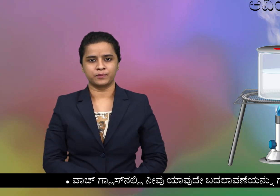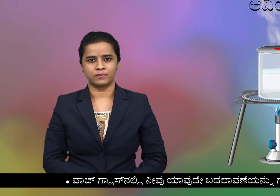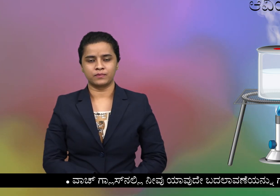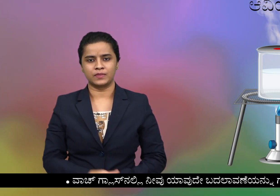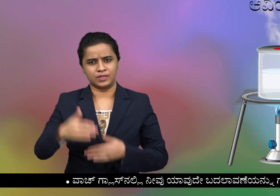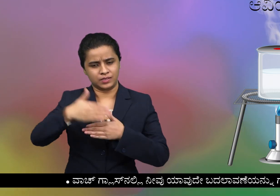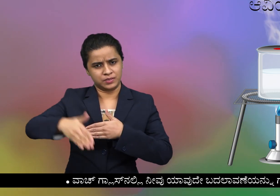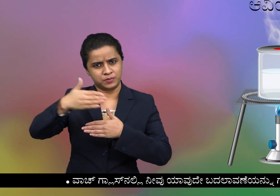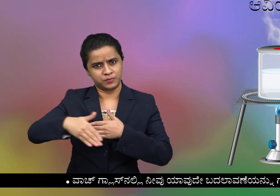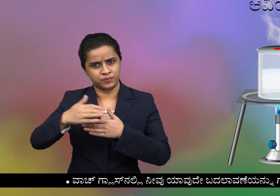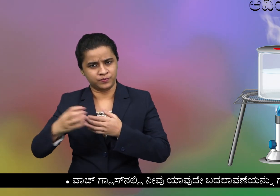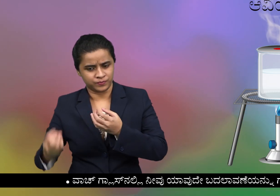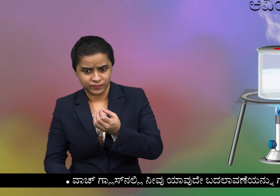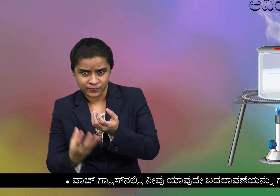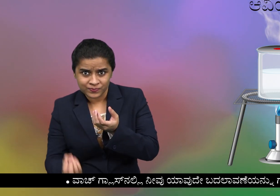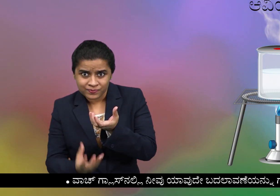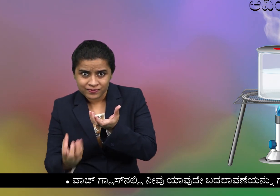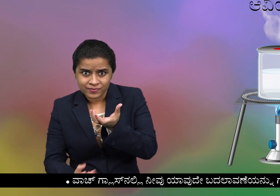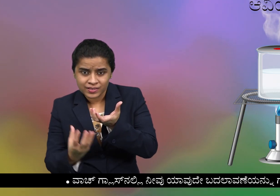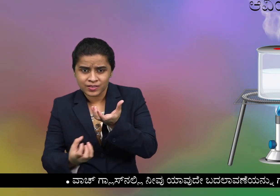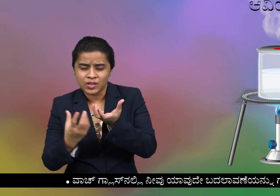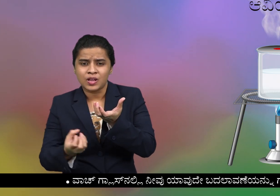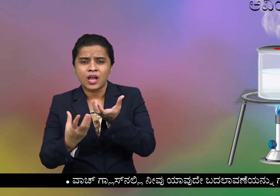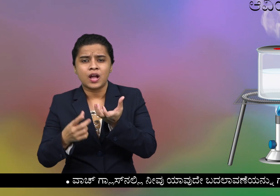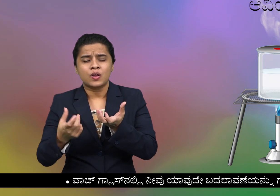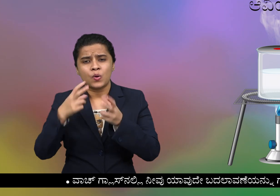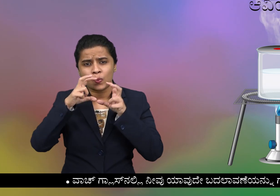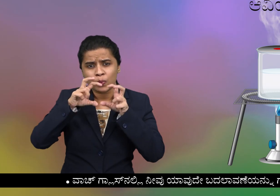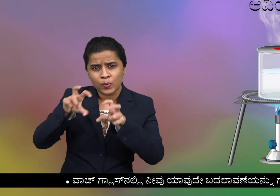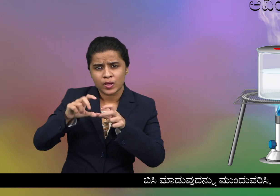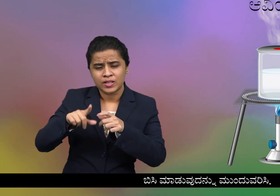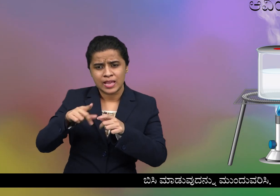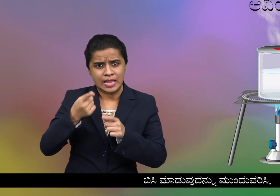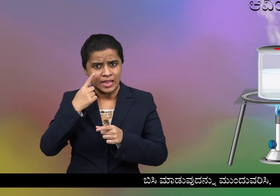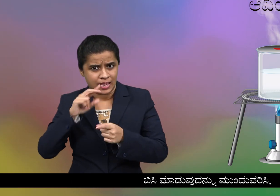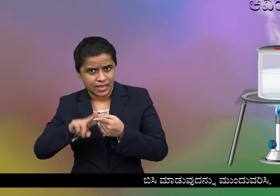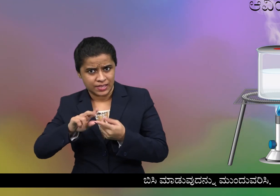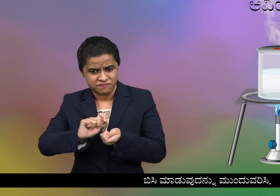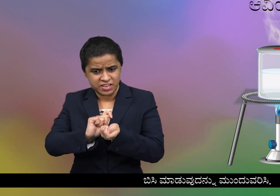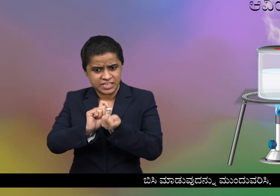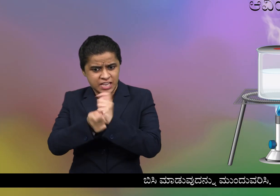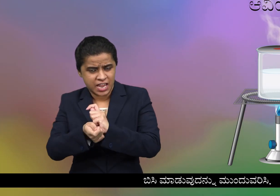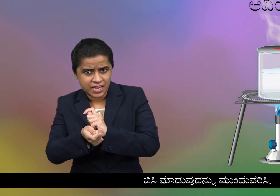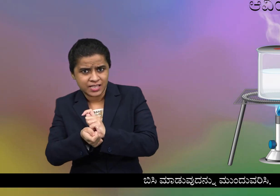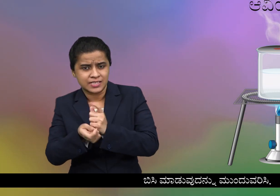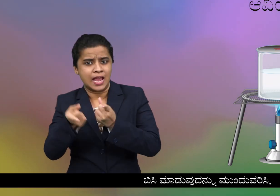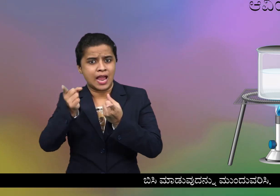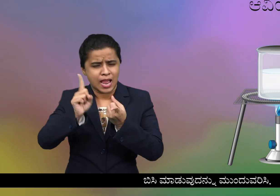ವಾಚ್ ಗ್ಲಾಸ್ನಲ್ಲಿ ನೀವು ಯಾವುದೇ ಬದಲಾವಣೆಯನ್ನು ಗಮನಿಸದಿರುವವರೆಗೆ ಬಿಸಿ ಮಾಡುವುದನ್ನು ಮುಂದುವರಿಸಿ.